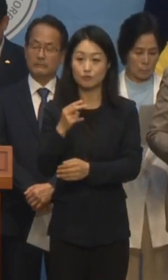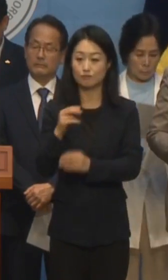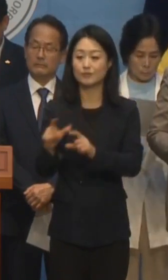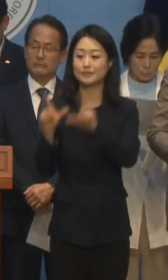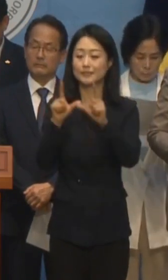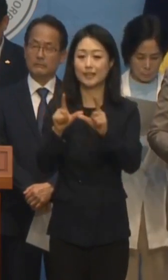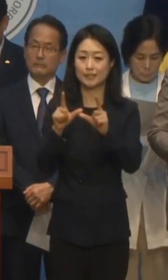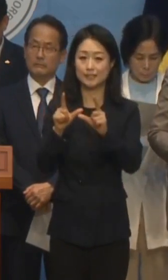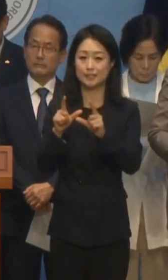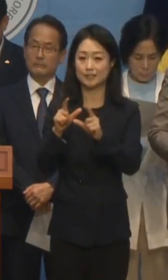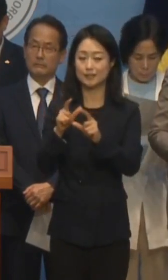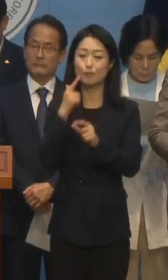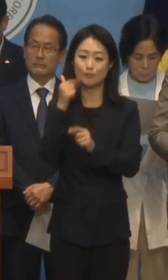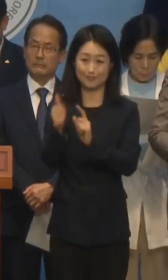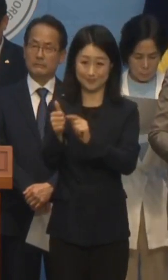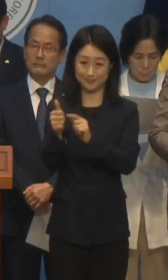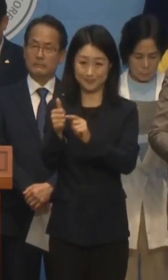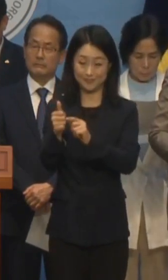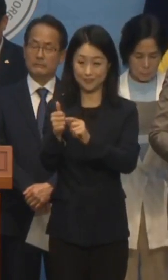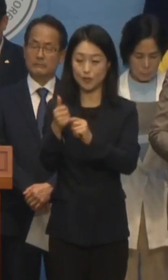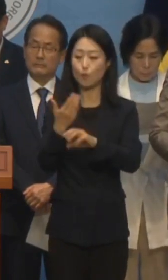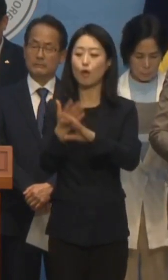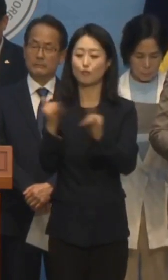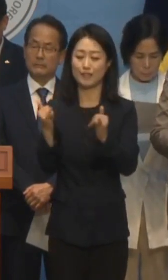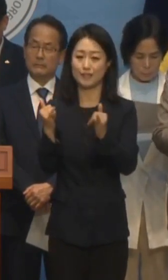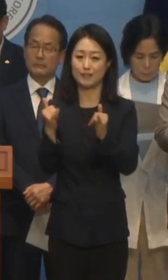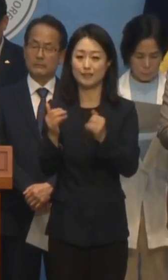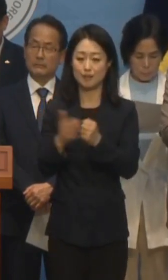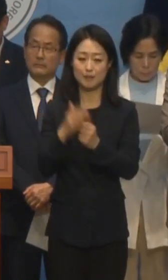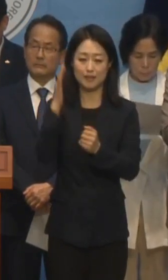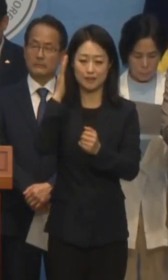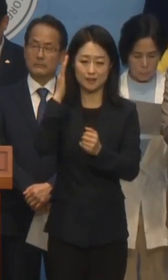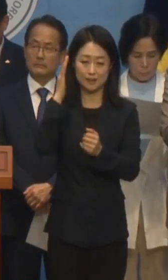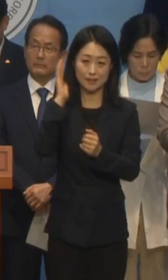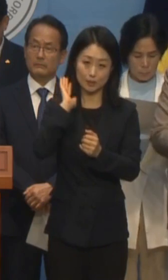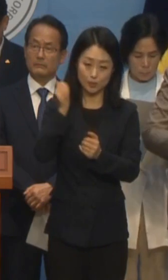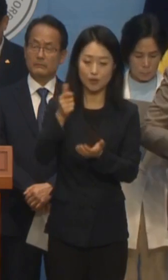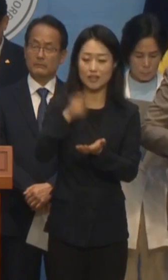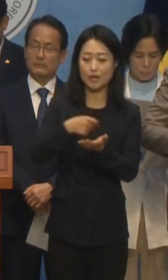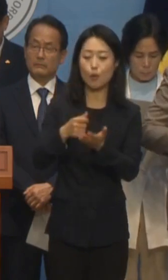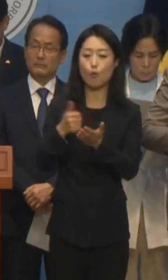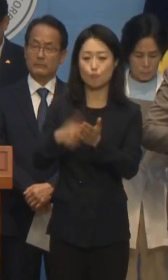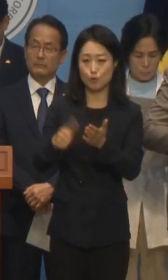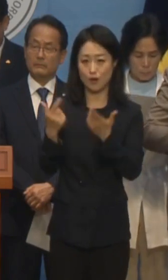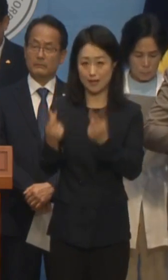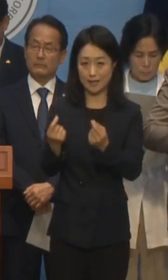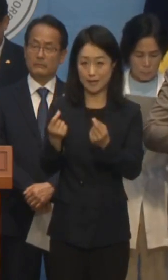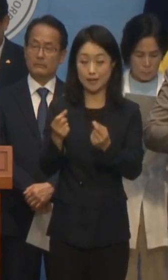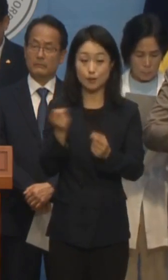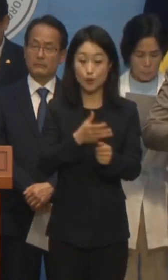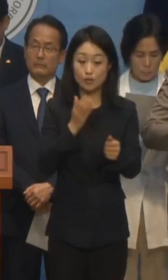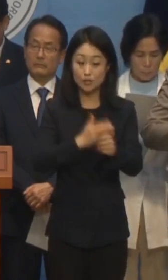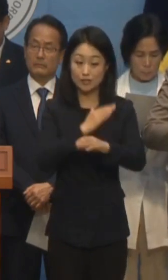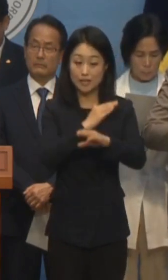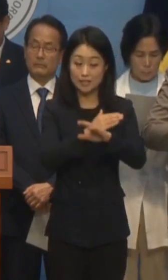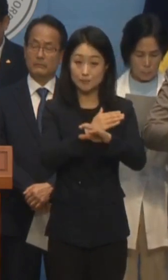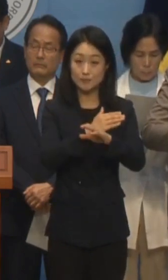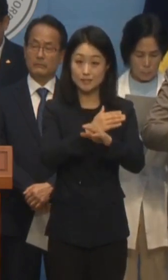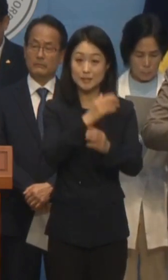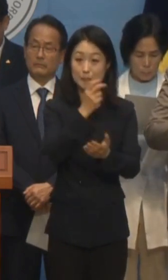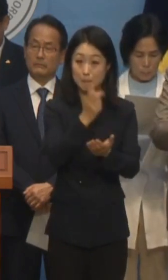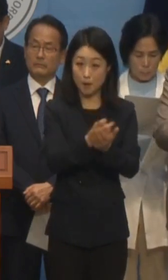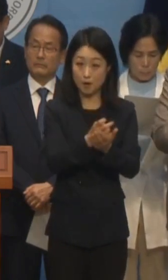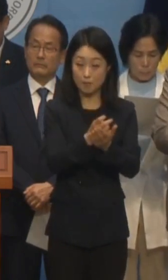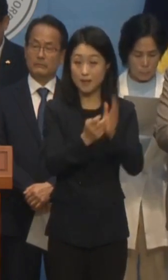물품이기 때문에 대통령 기록물에 해당하고 윤석열 대통령의 청탁금지법상 신고 의무가 발생하지